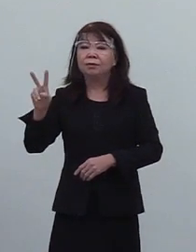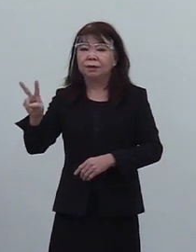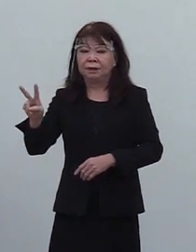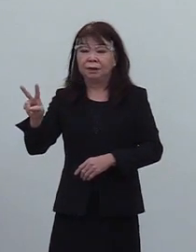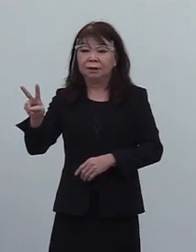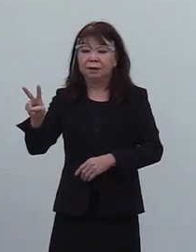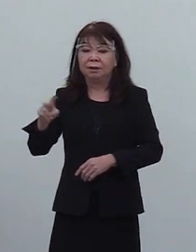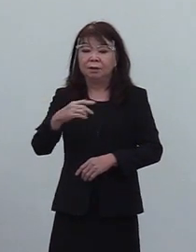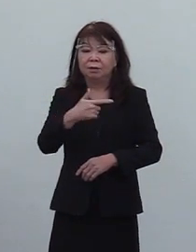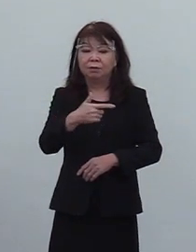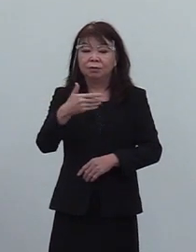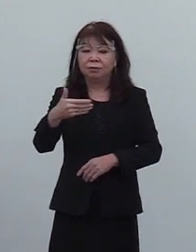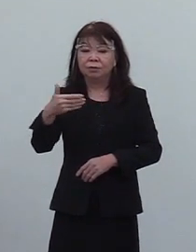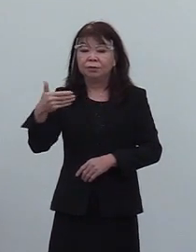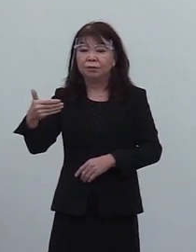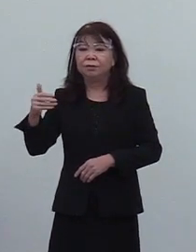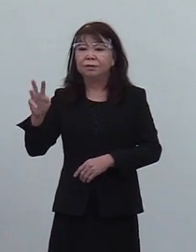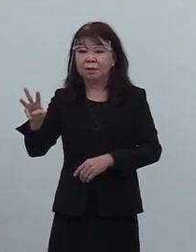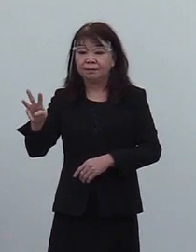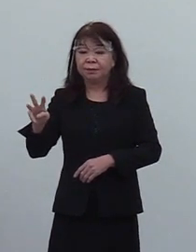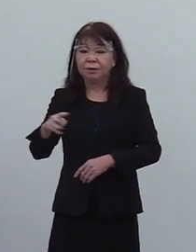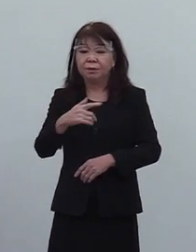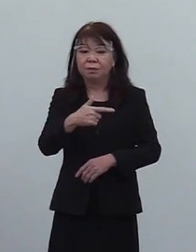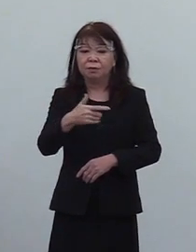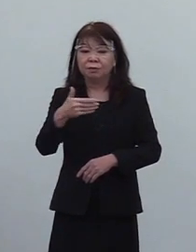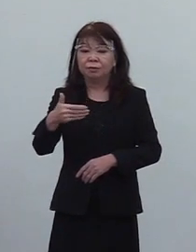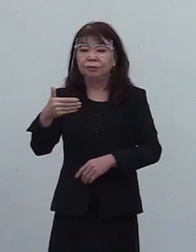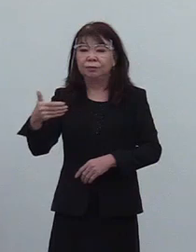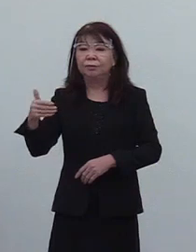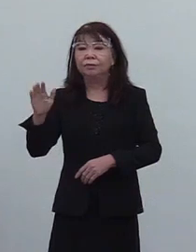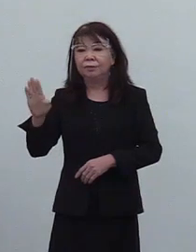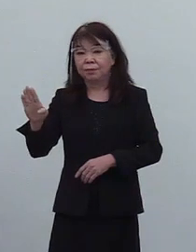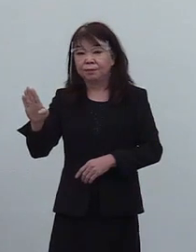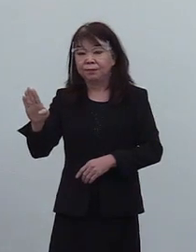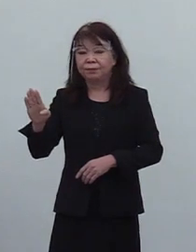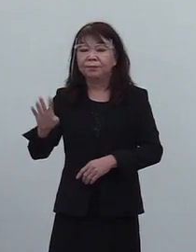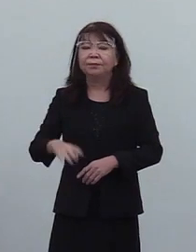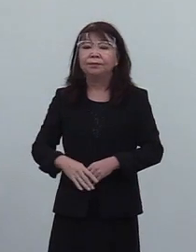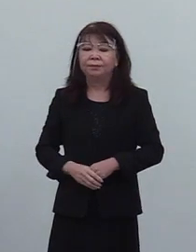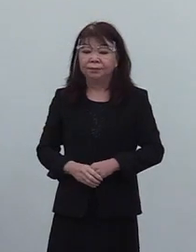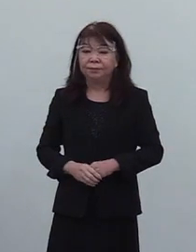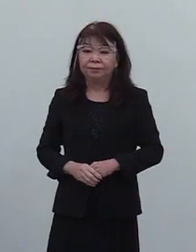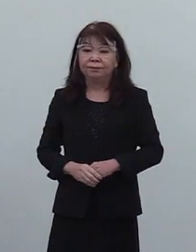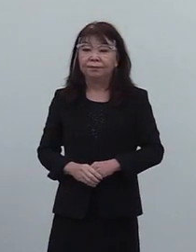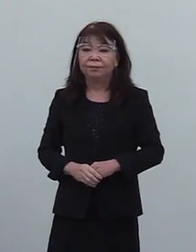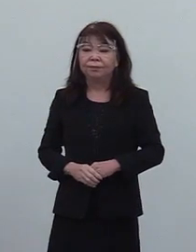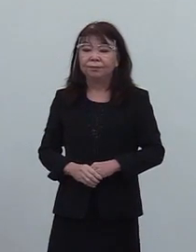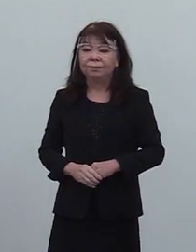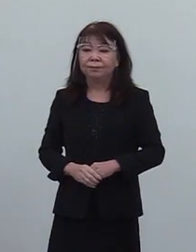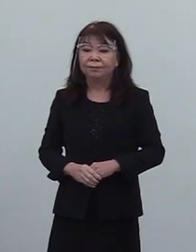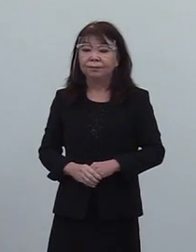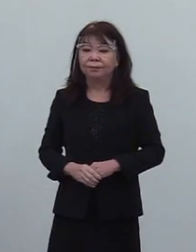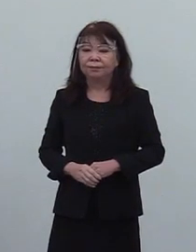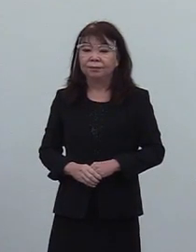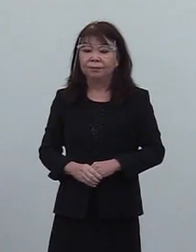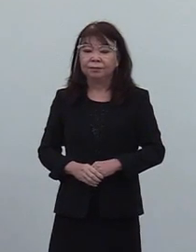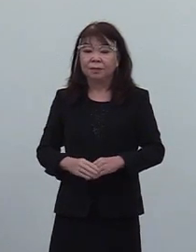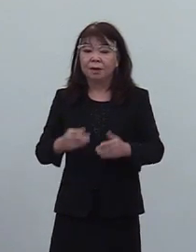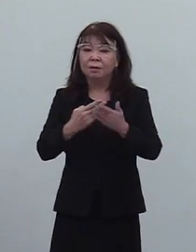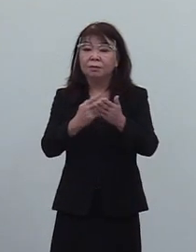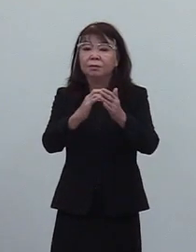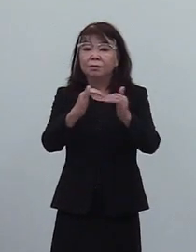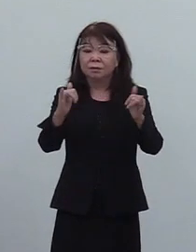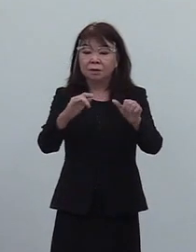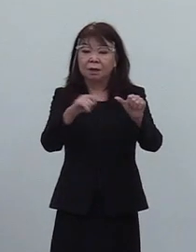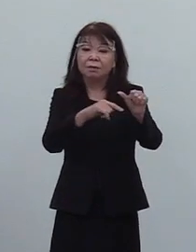6992番、6993番、6994番までになります。入所者